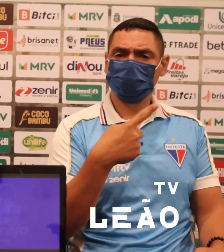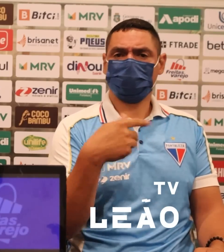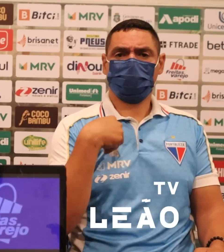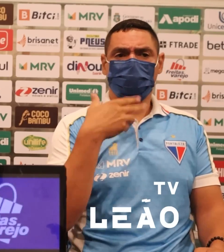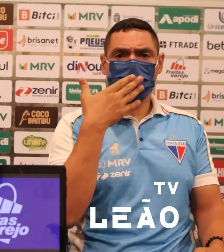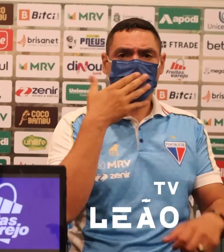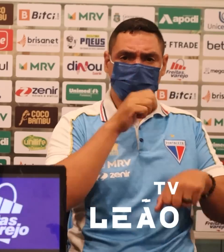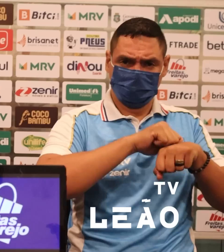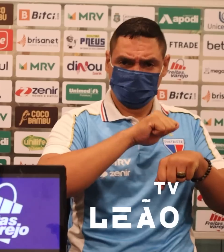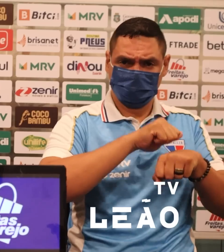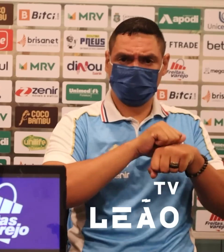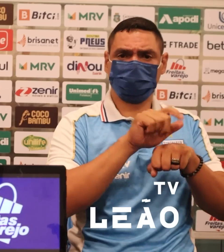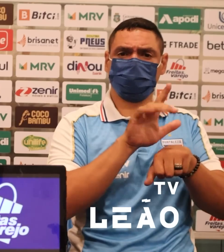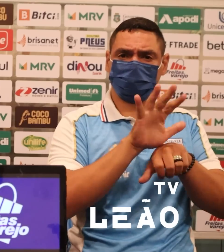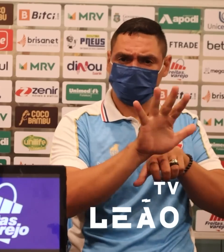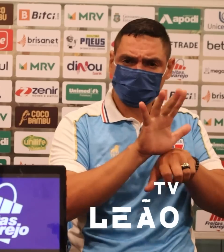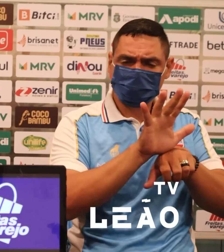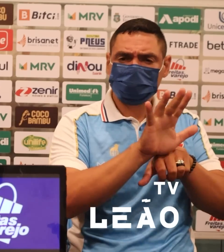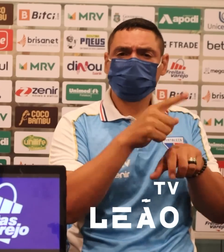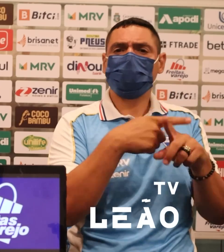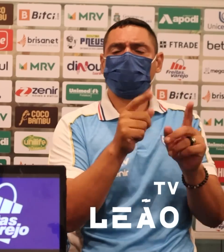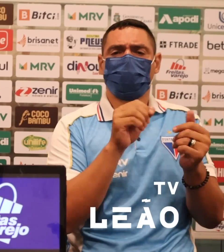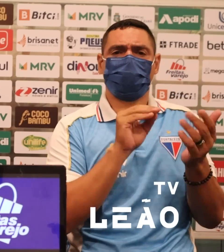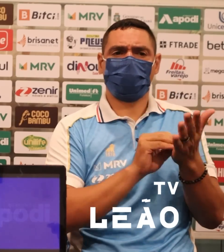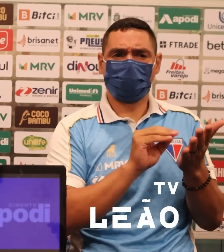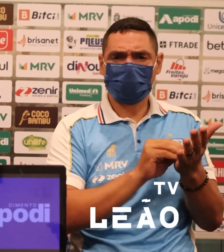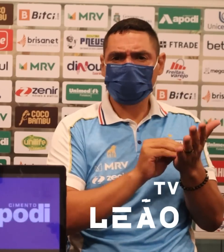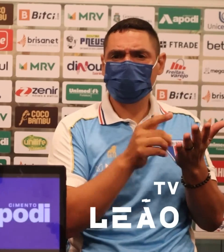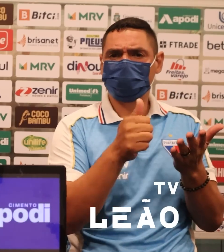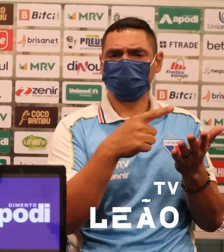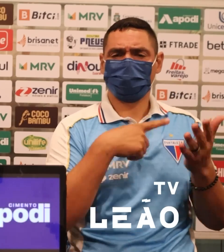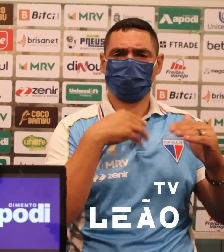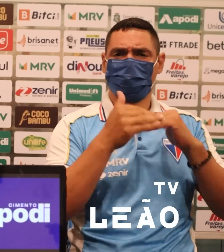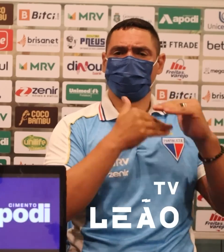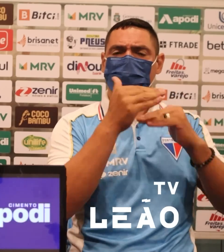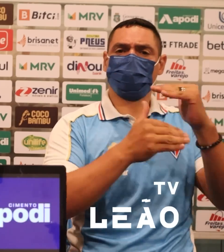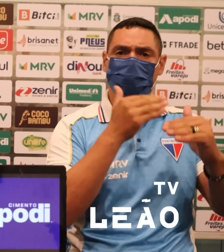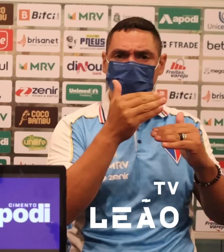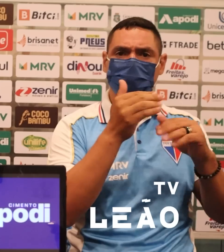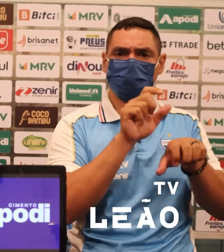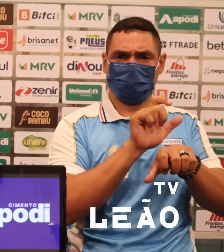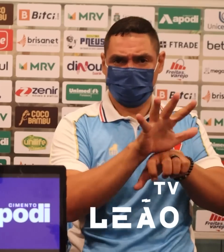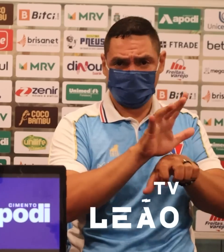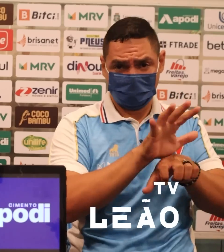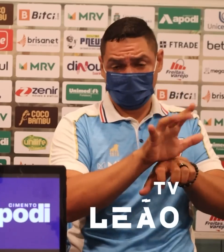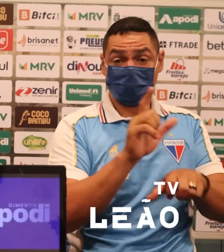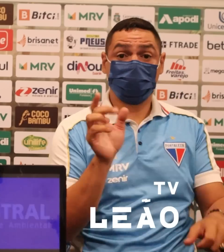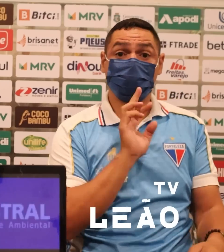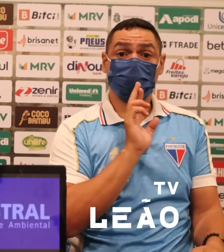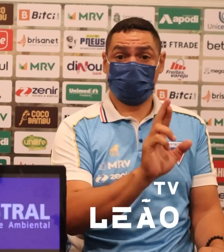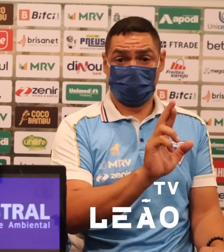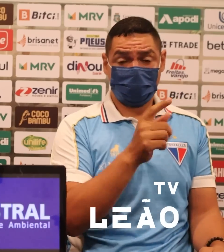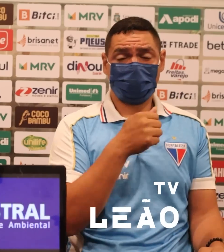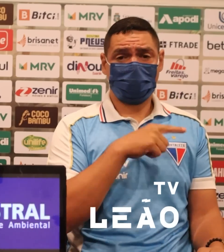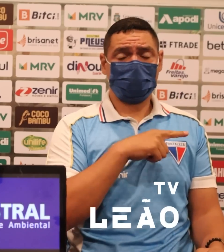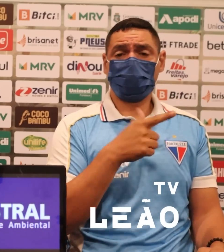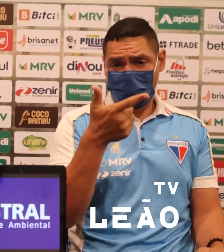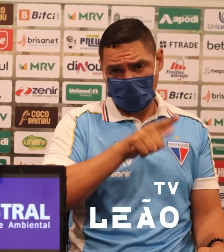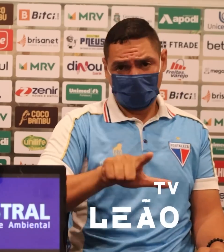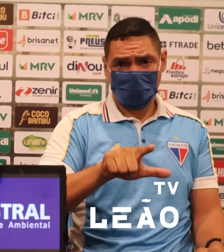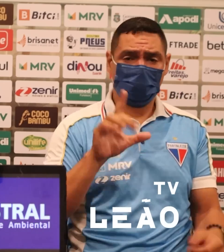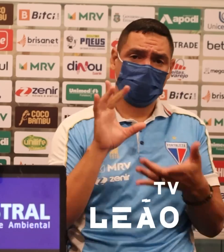foram poucas finalizações, faltou produtividade? Vuelta a repetir, un partido muy